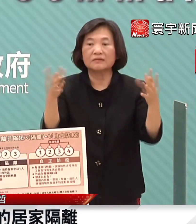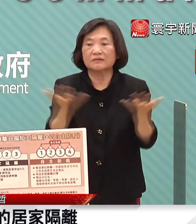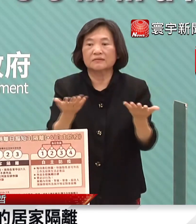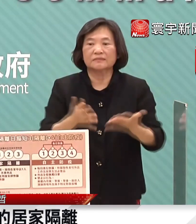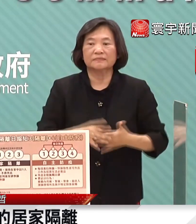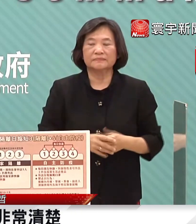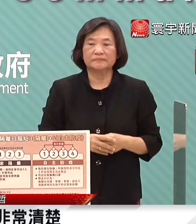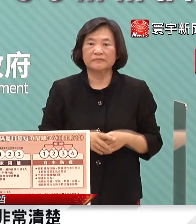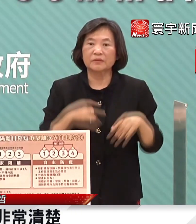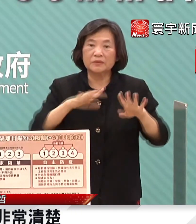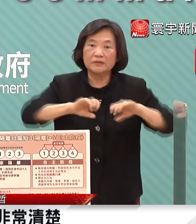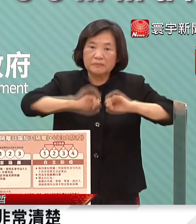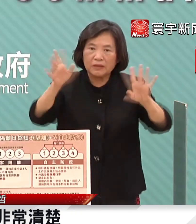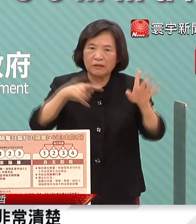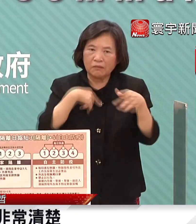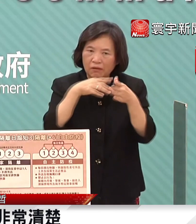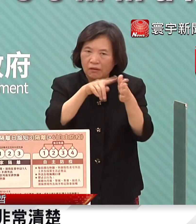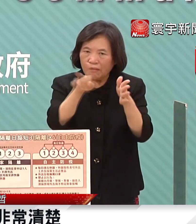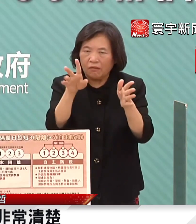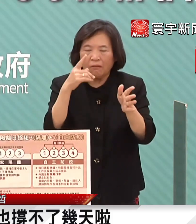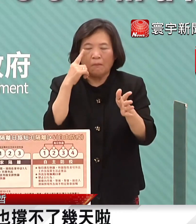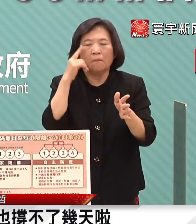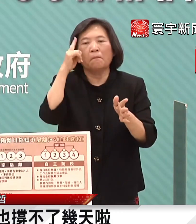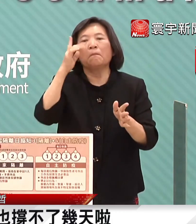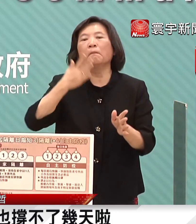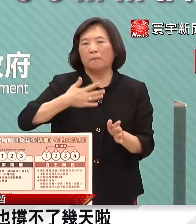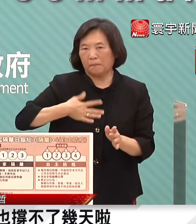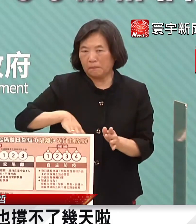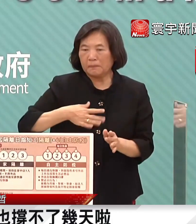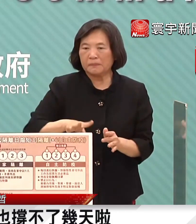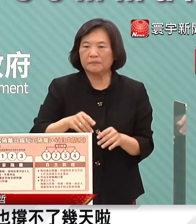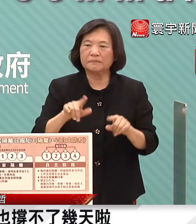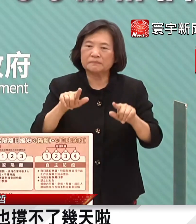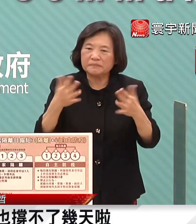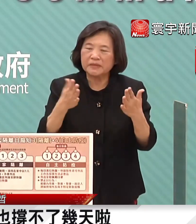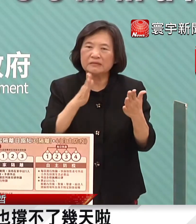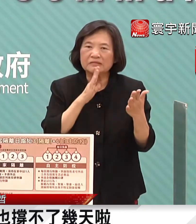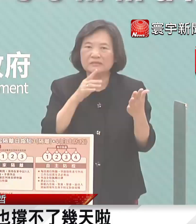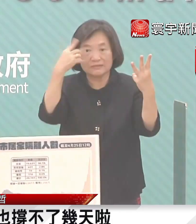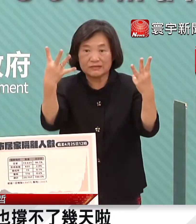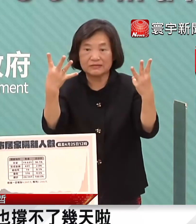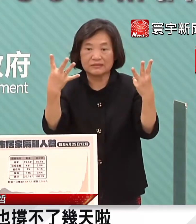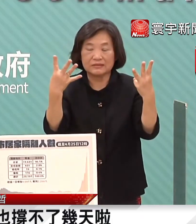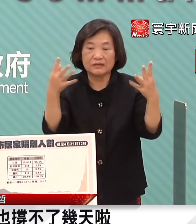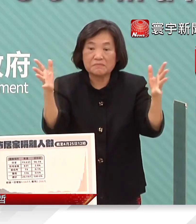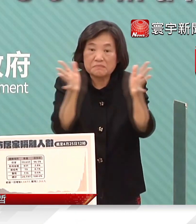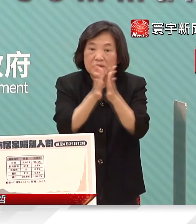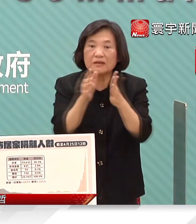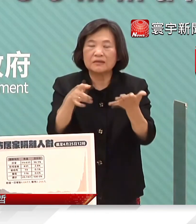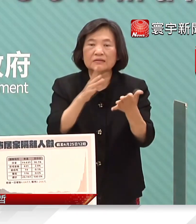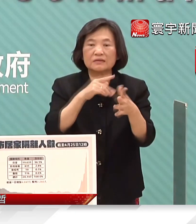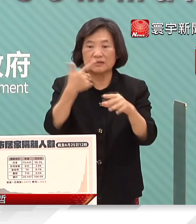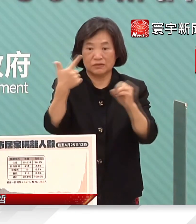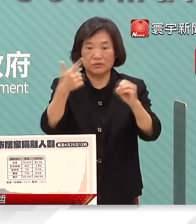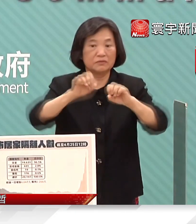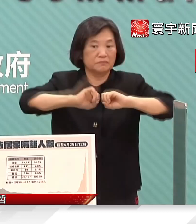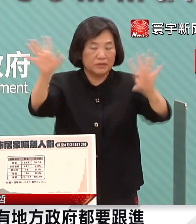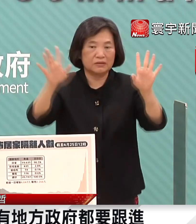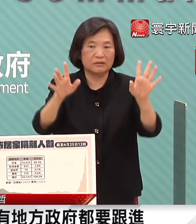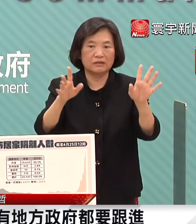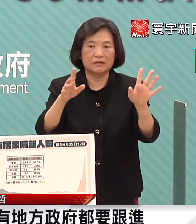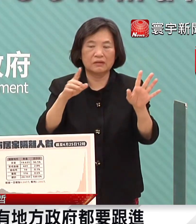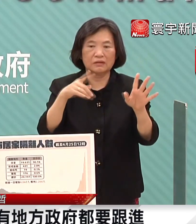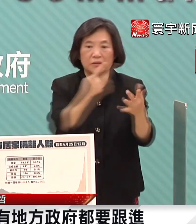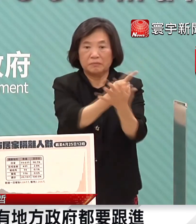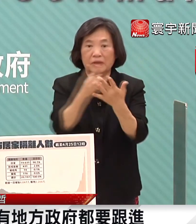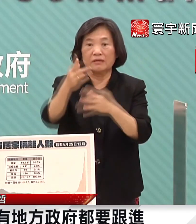道吗？但是我们非常清楚哦，这个大概撑不了几天的。6点公告，你知道吗？第二天所